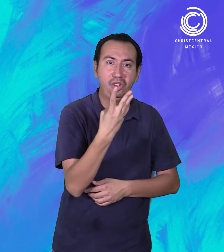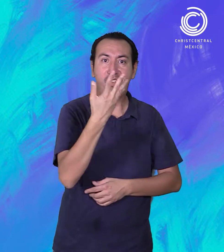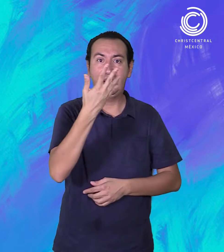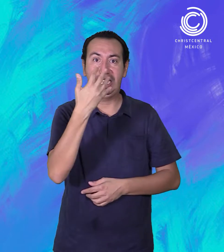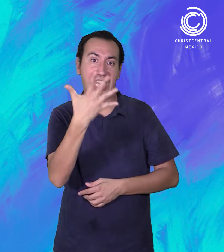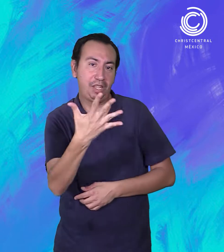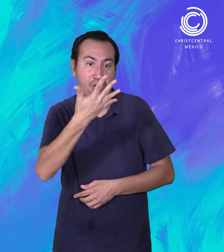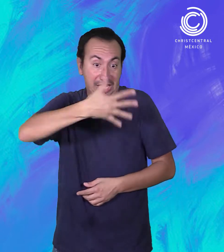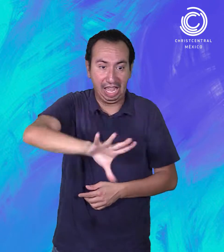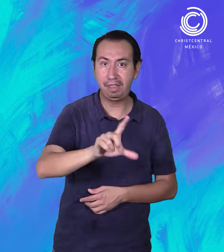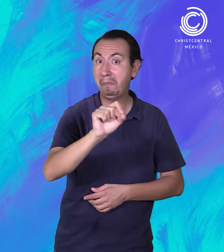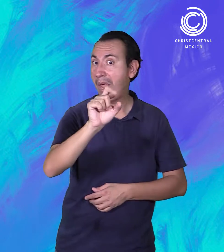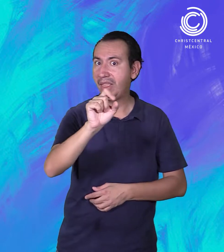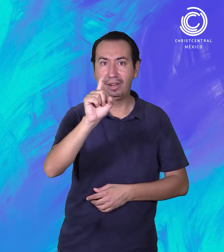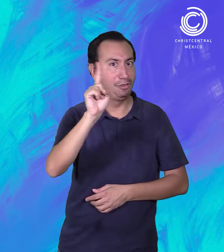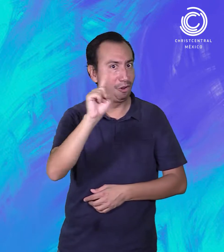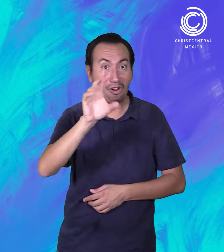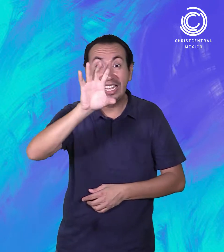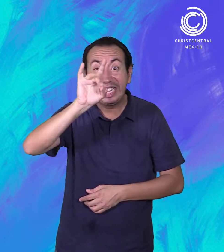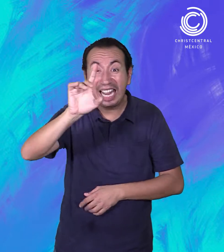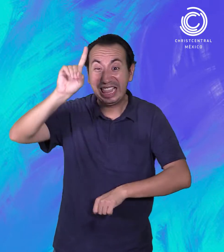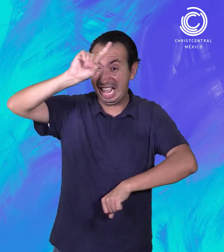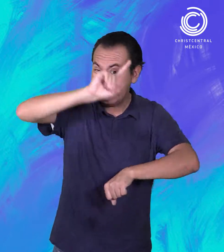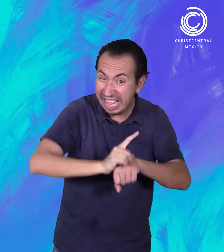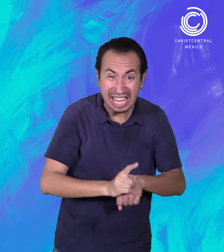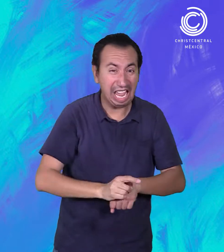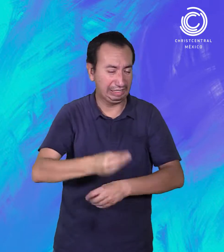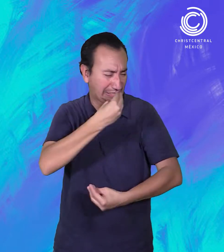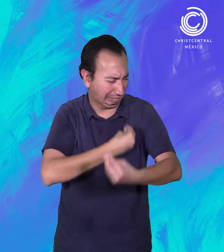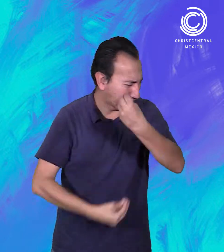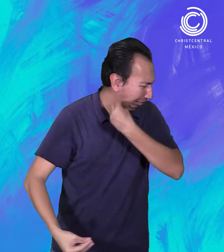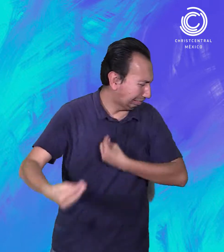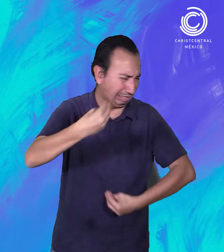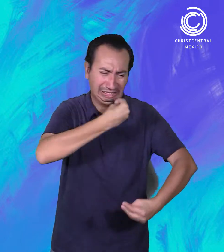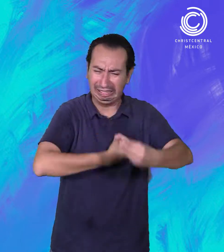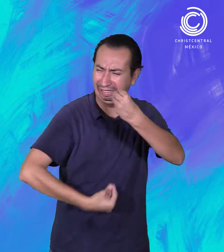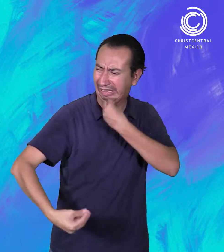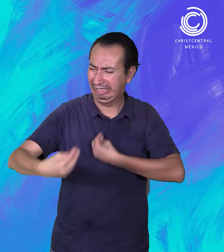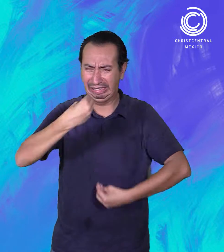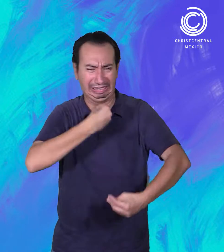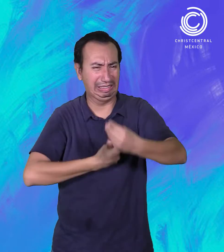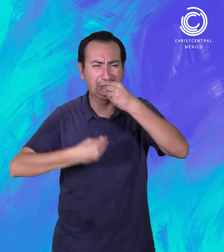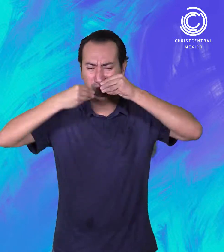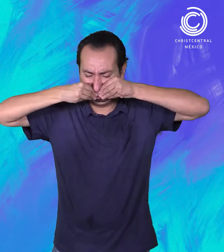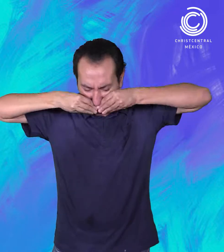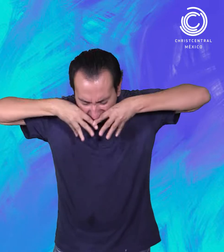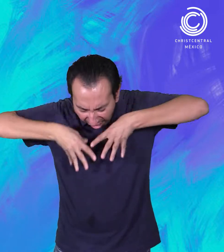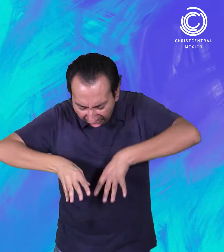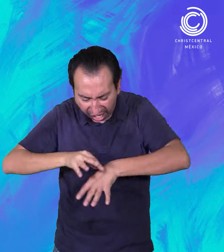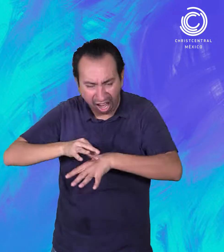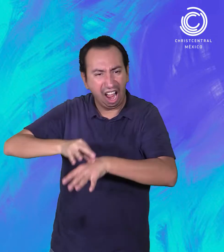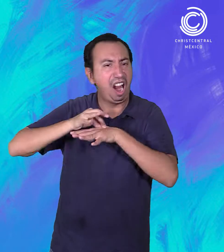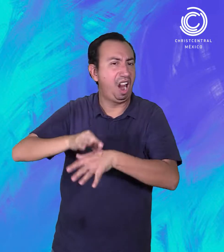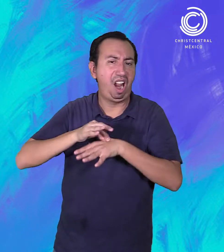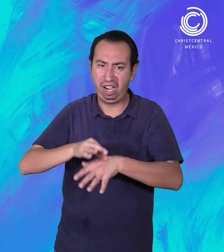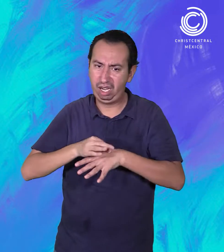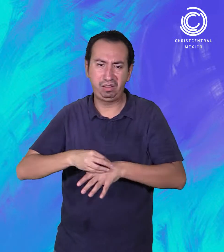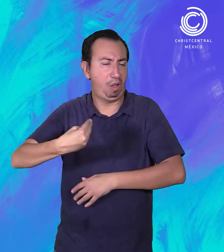20. 30 días, dice, van a comer carne hasta que se atasquen de carne, les salga por las narices y